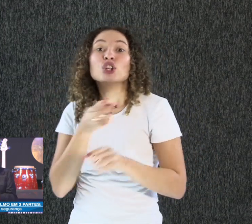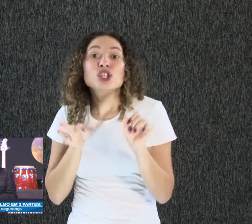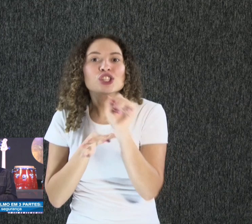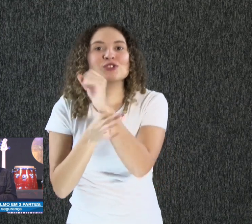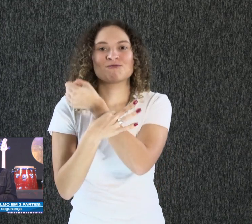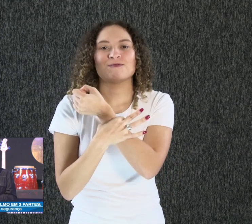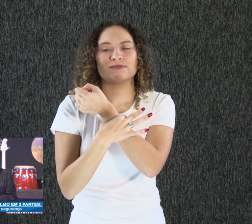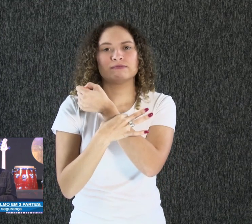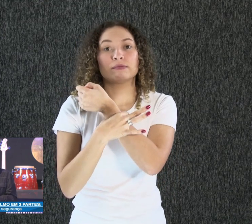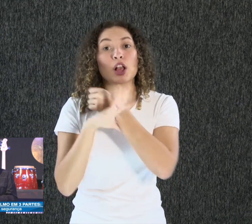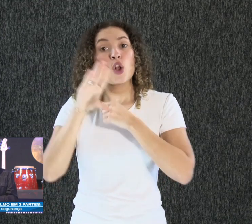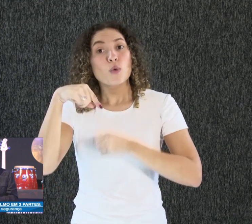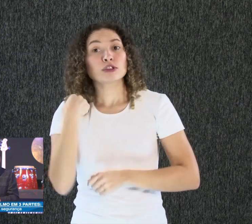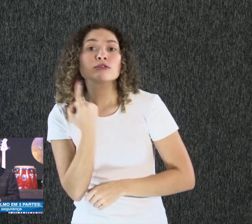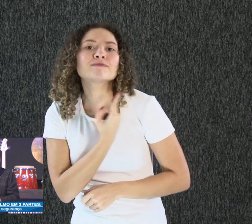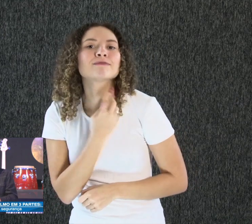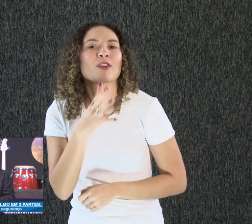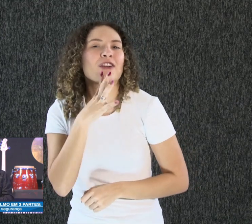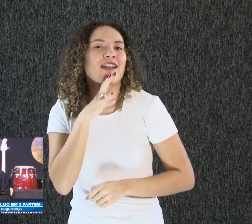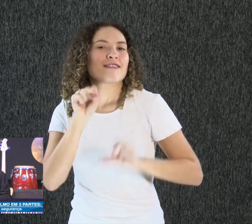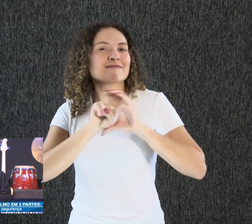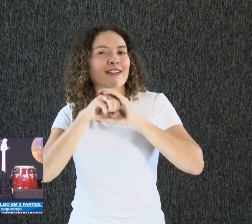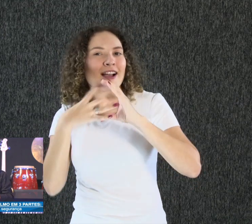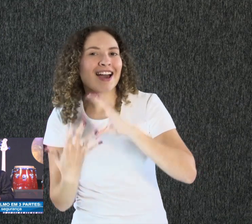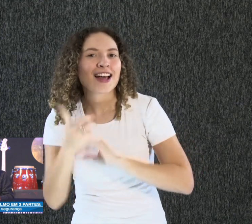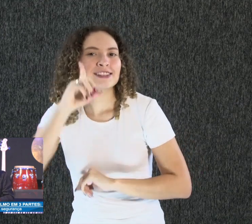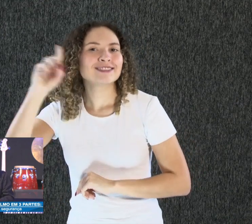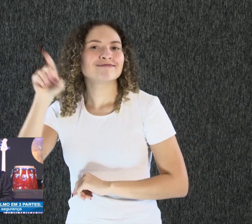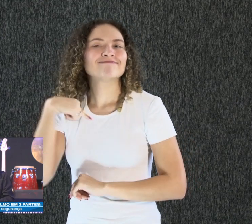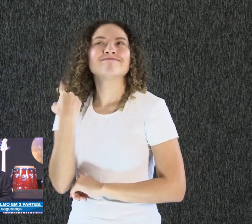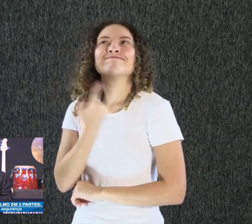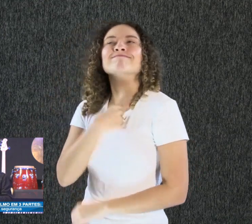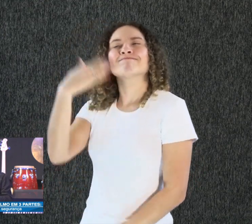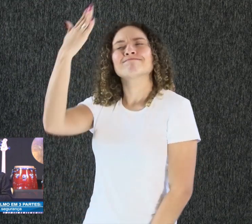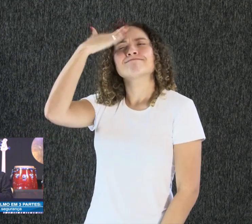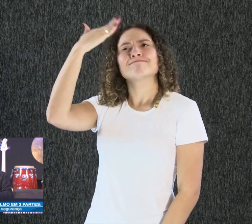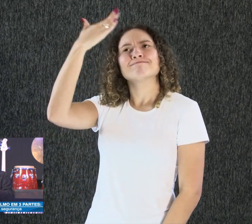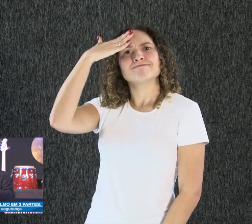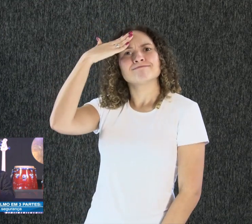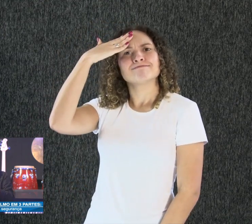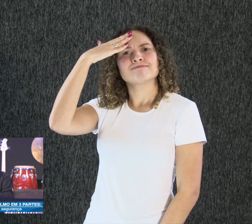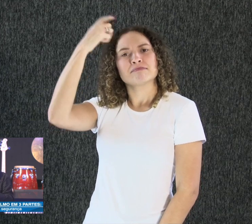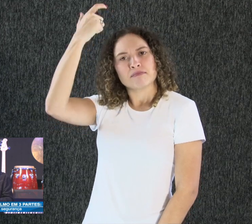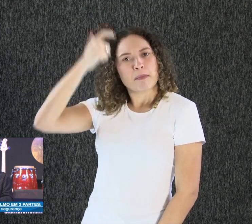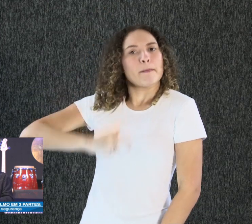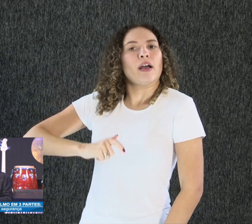temos segurança. E quando nós conhecemos o caráter de Deus e sabemos quem